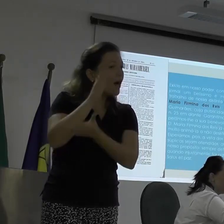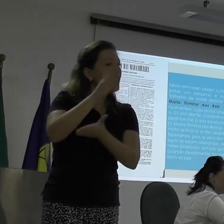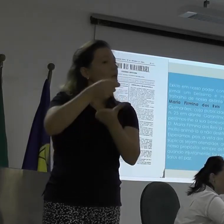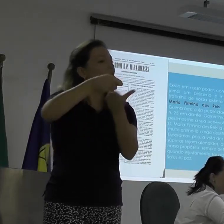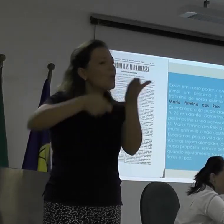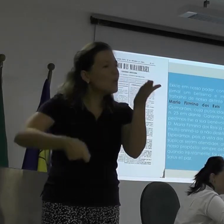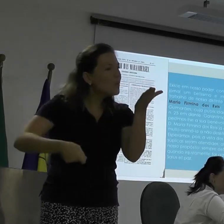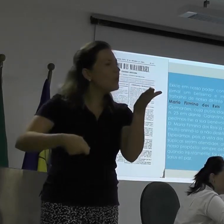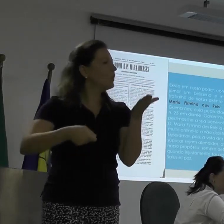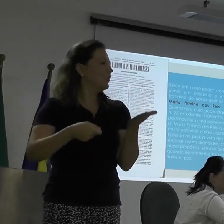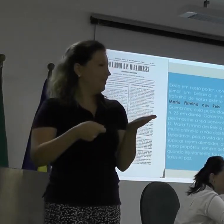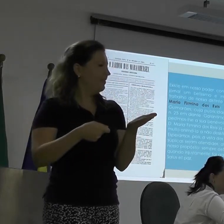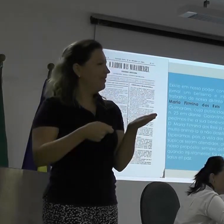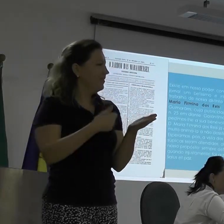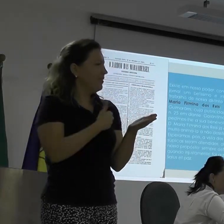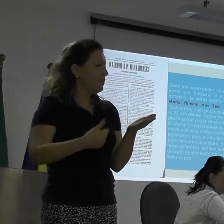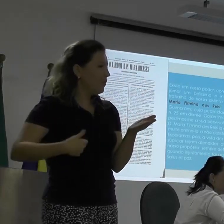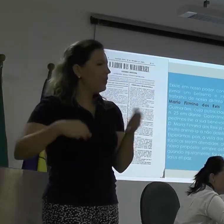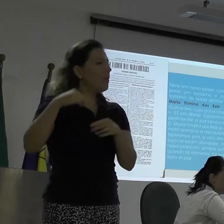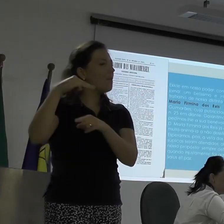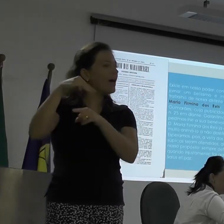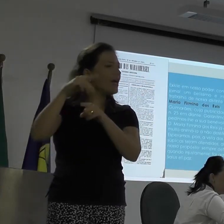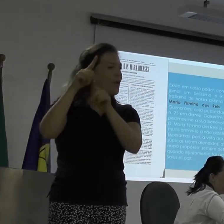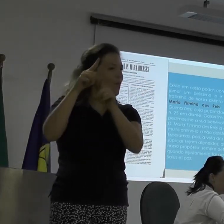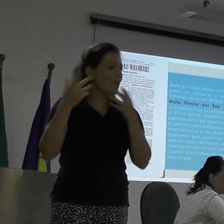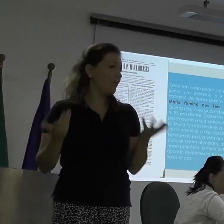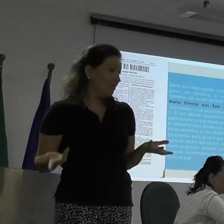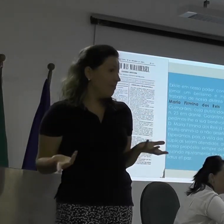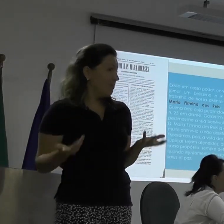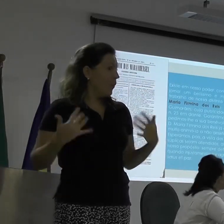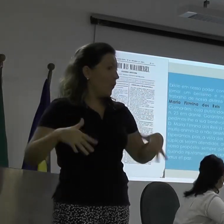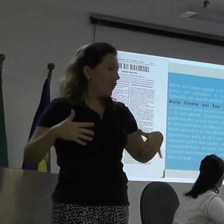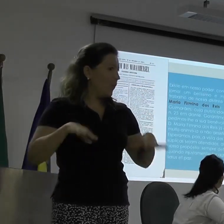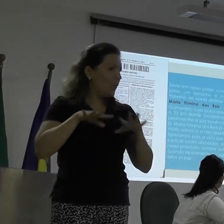concurso público no Maranhão.